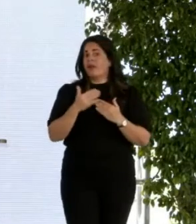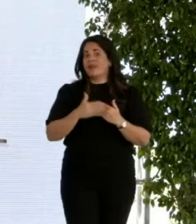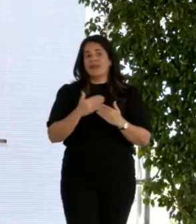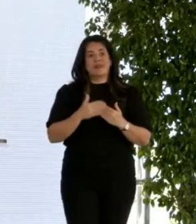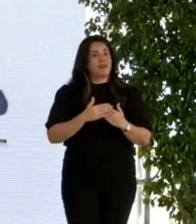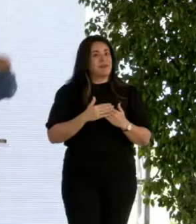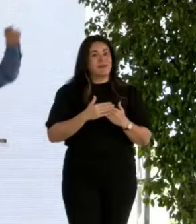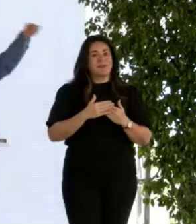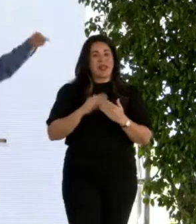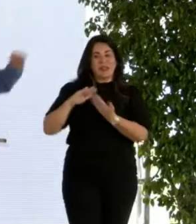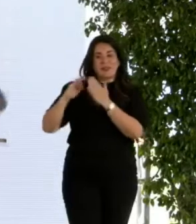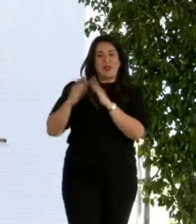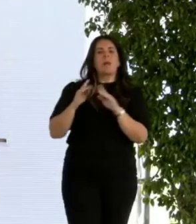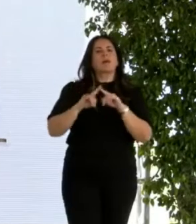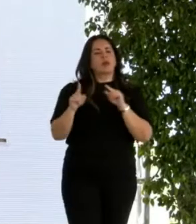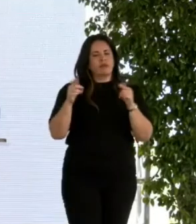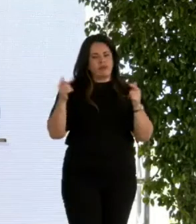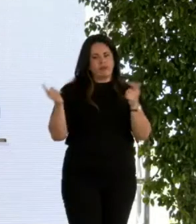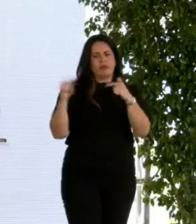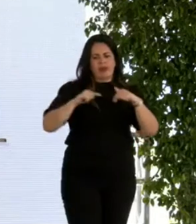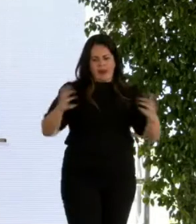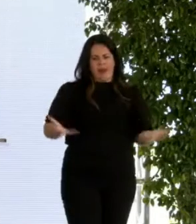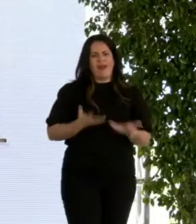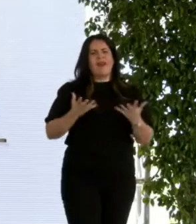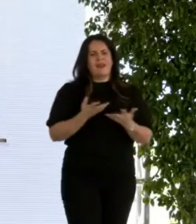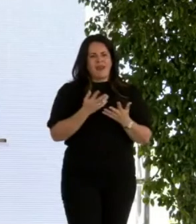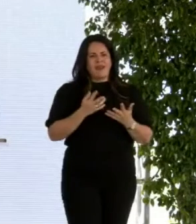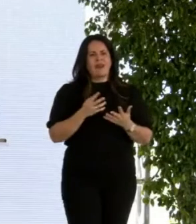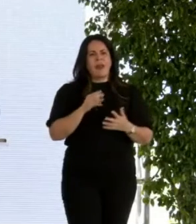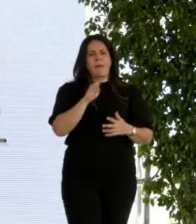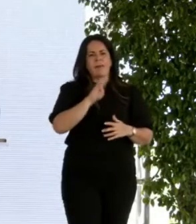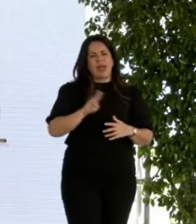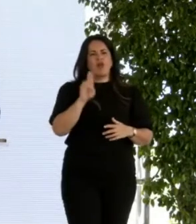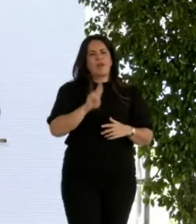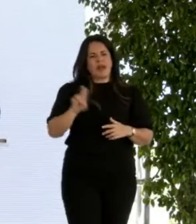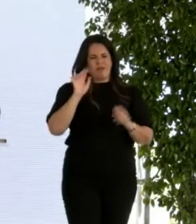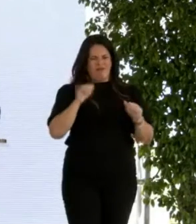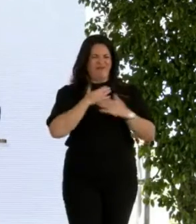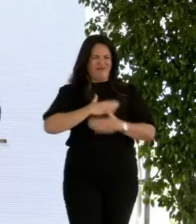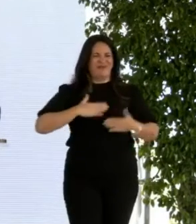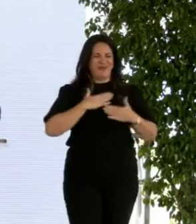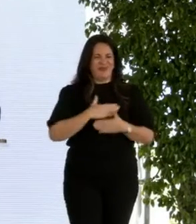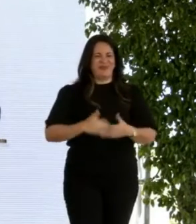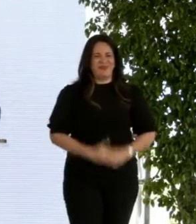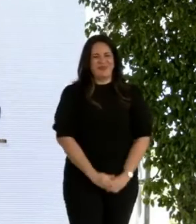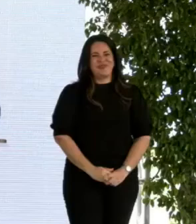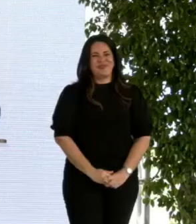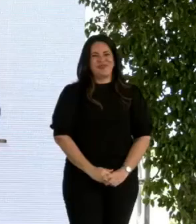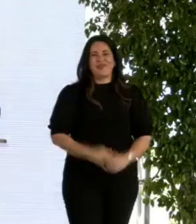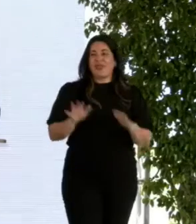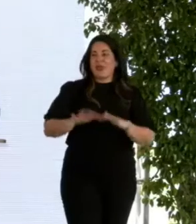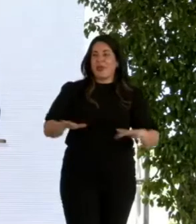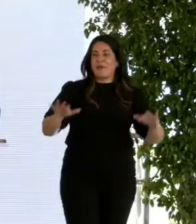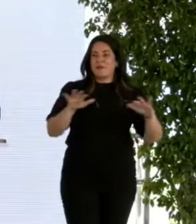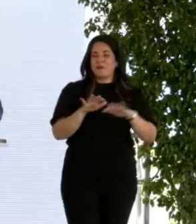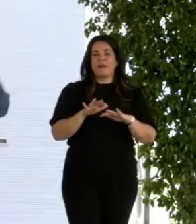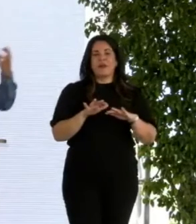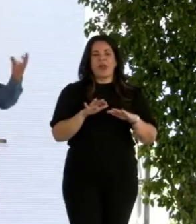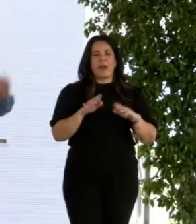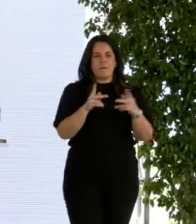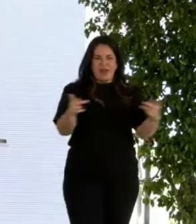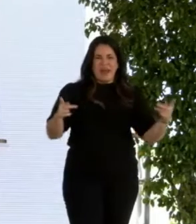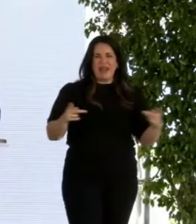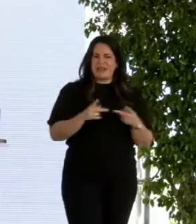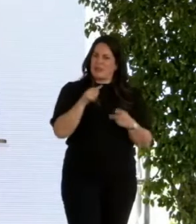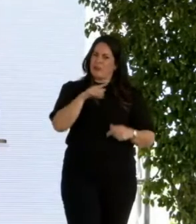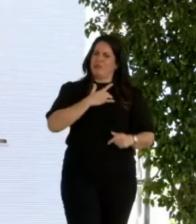fácil tampoco en la ciudad, pues lo vamos a tener aquí en Bahía Urbana para que todos podamos disfrutar de eso. Y el ambiente tan emblemático de nuestras plazas, vas a